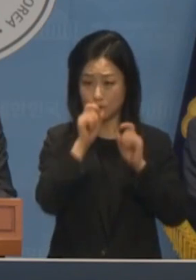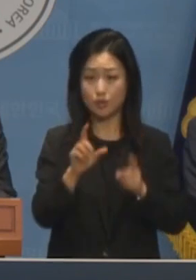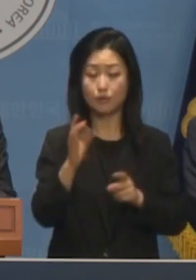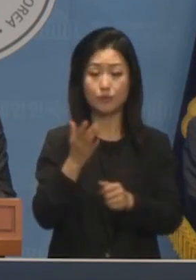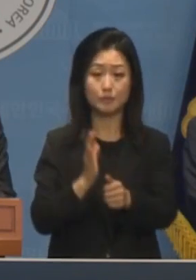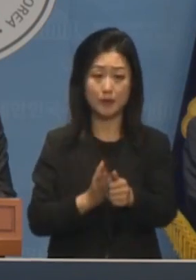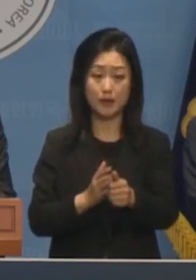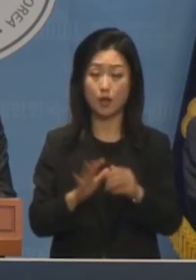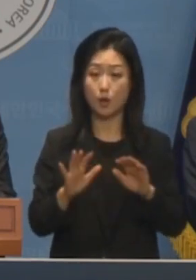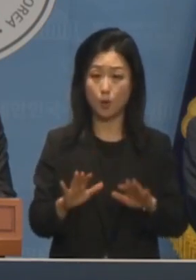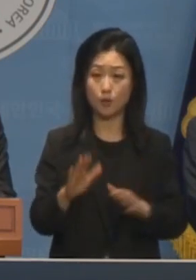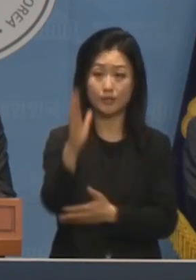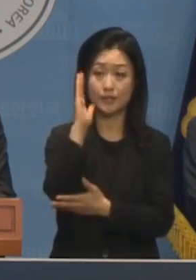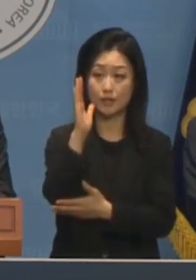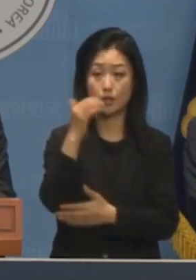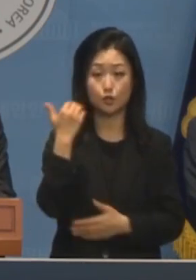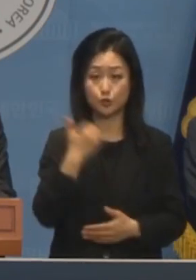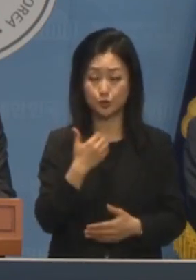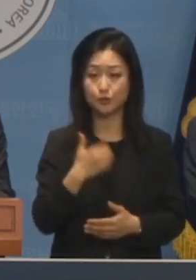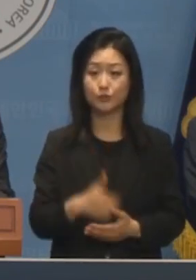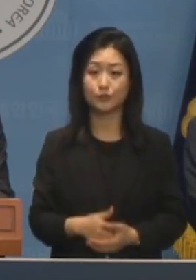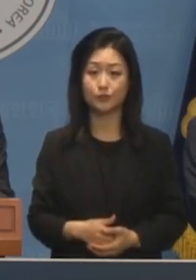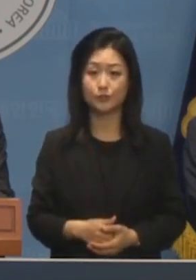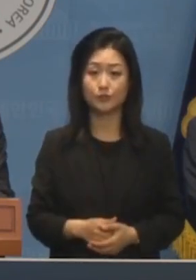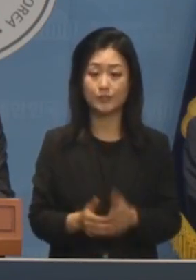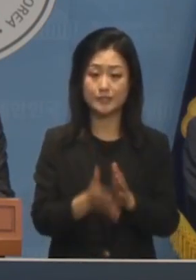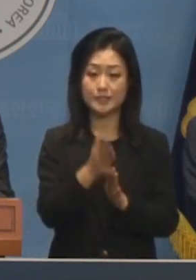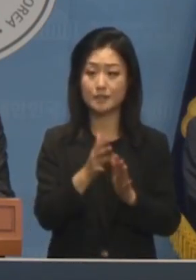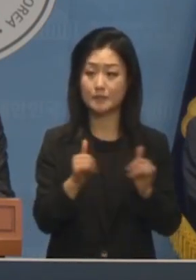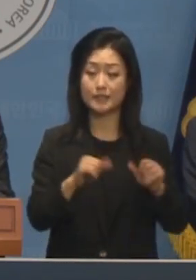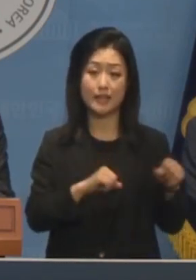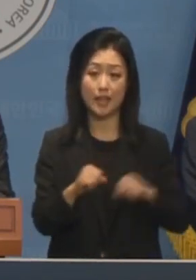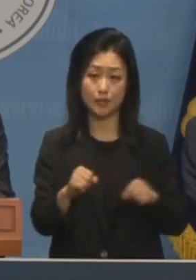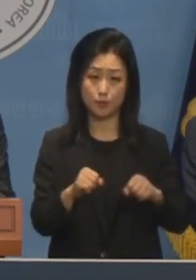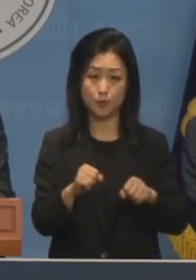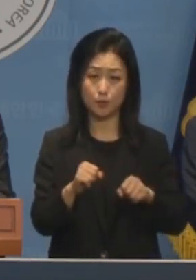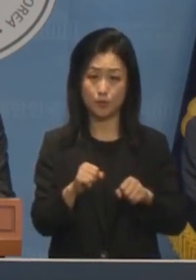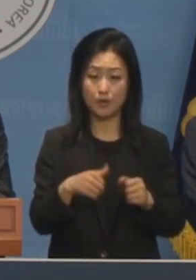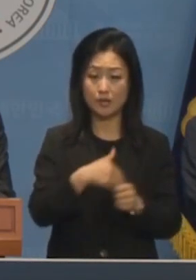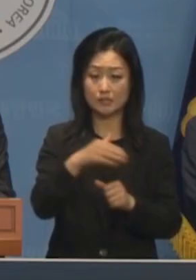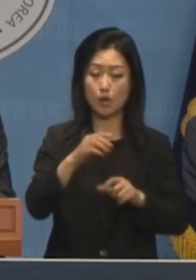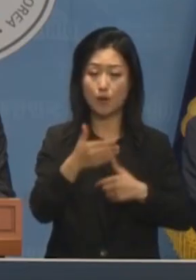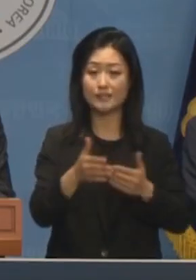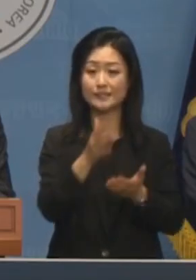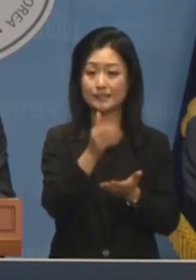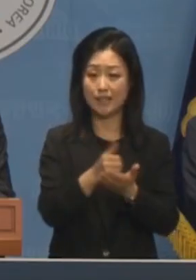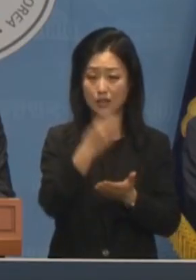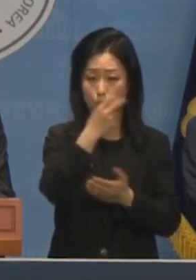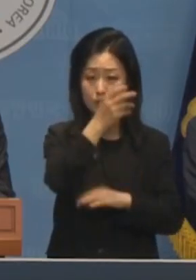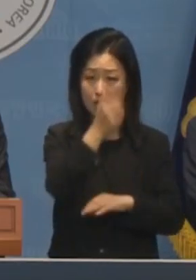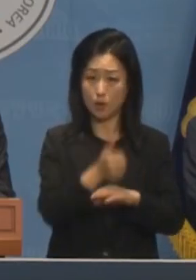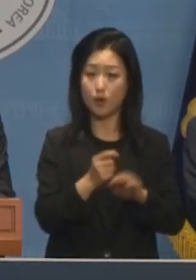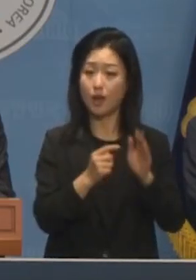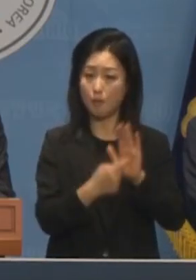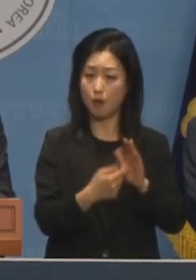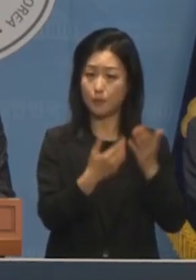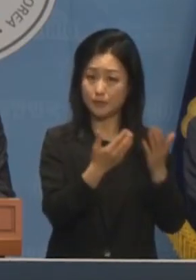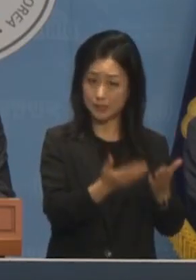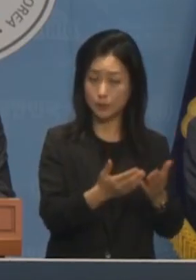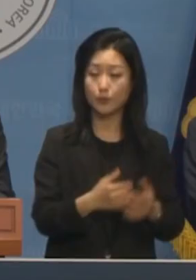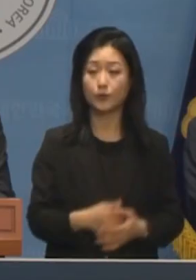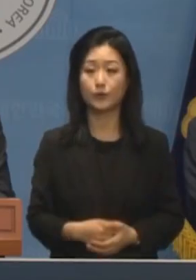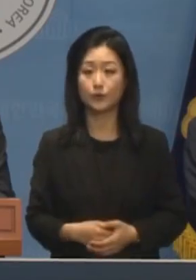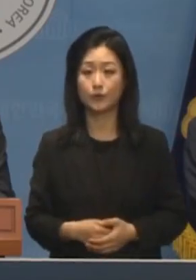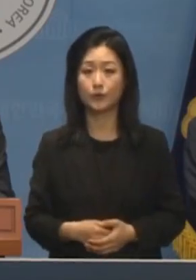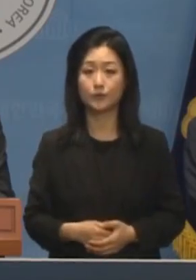오늘 기자회견 순서는 시민행동 임도훈 상황실장님의 조사 결과 발표가